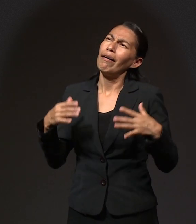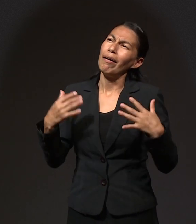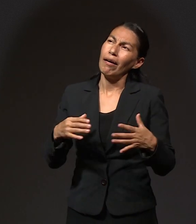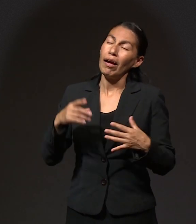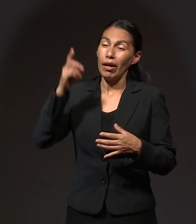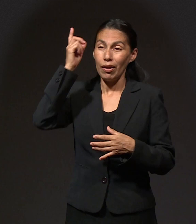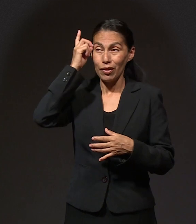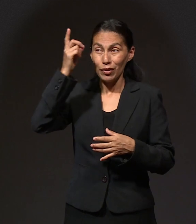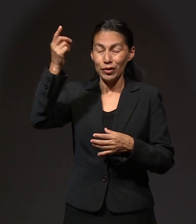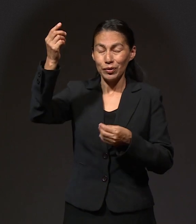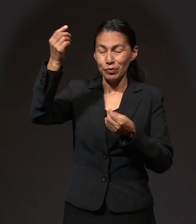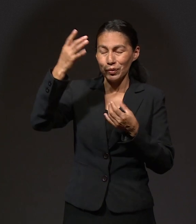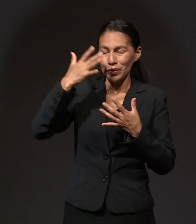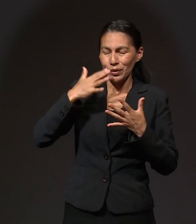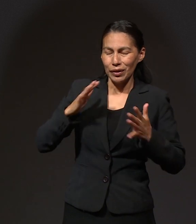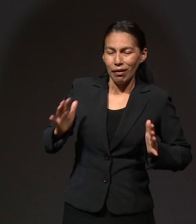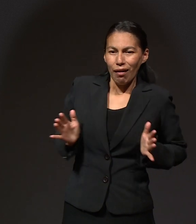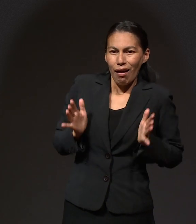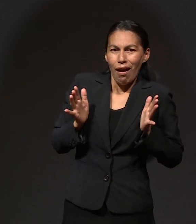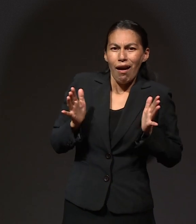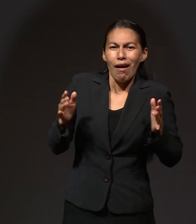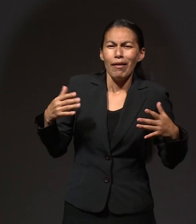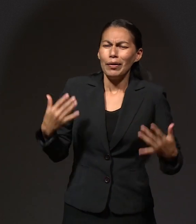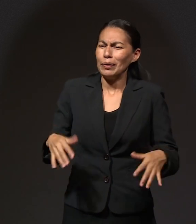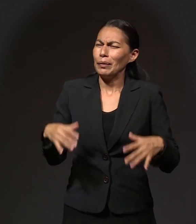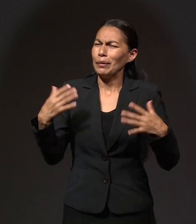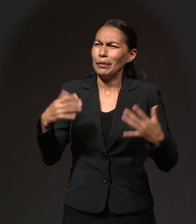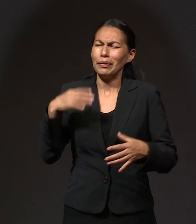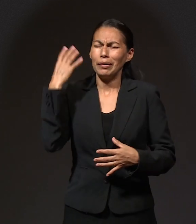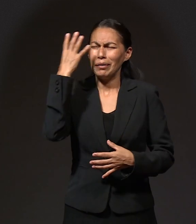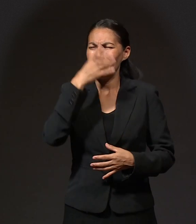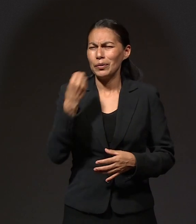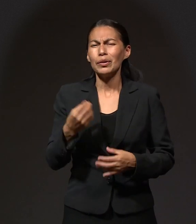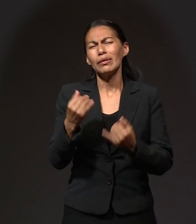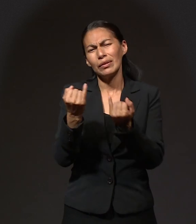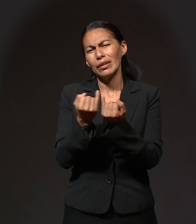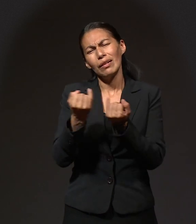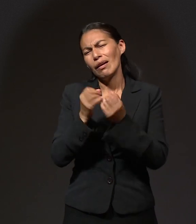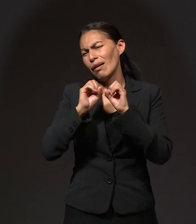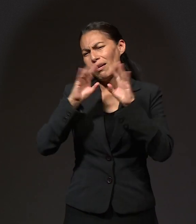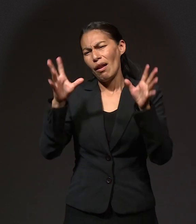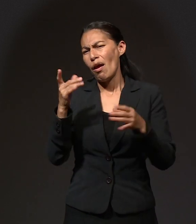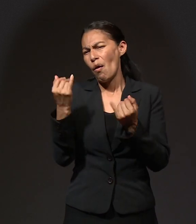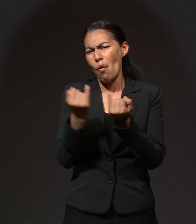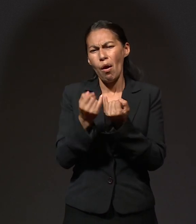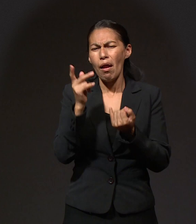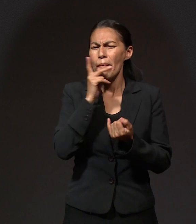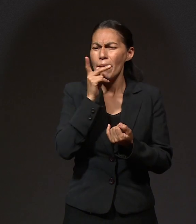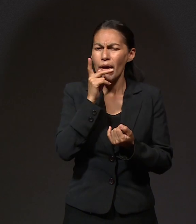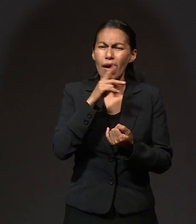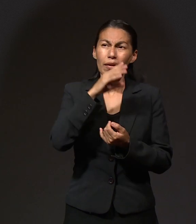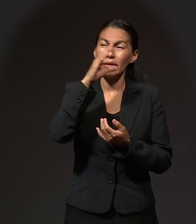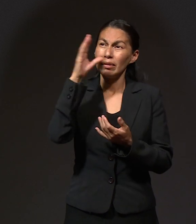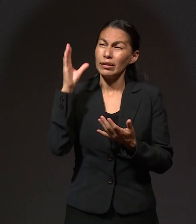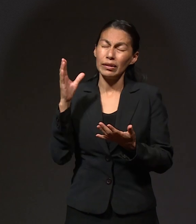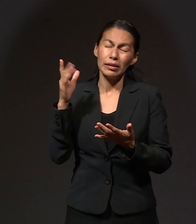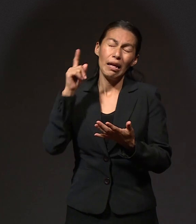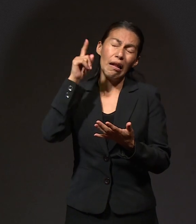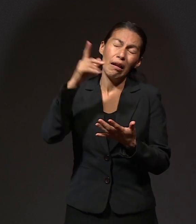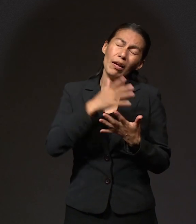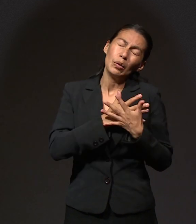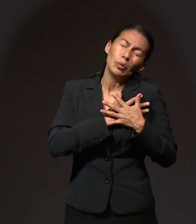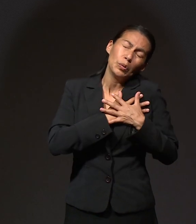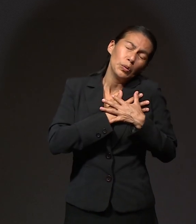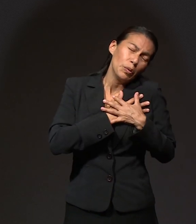con algo mejor de lo que nosotros aún pedimos. Sin duda alguna, como un Padre celestial, amoroso. Él nos da mucho